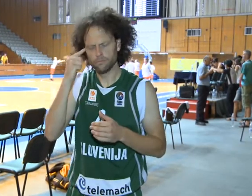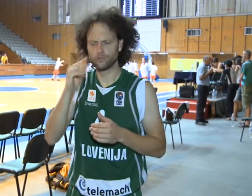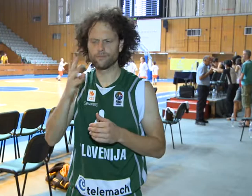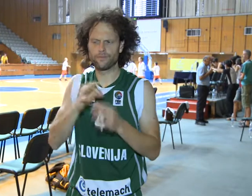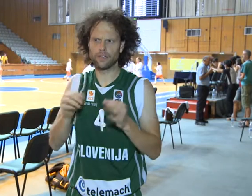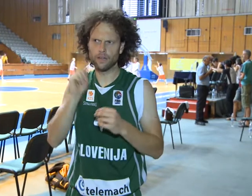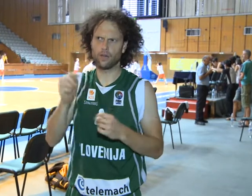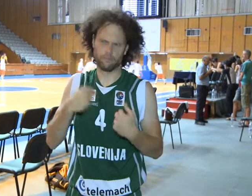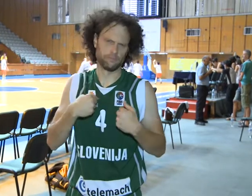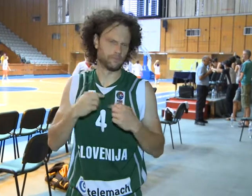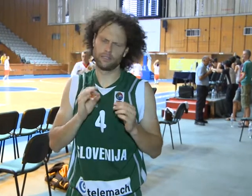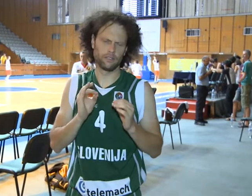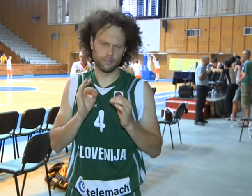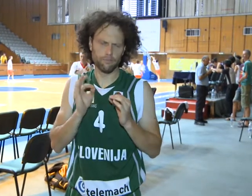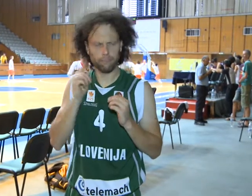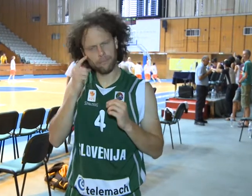čaka četrtfinale.